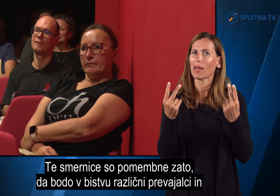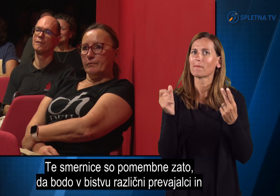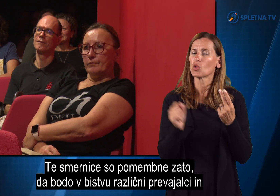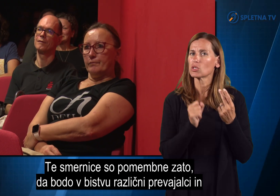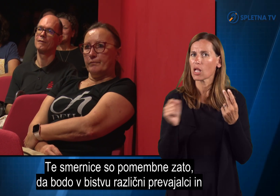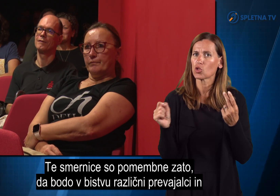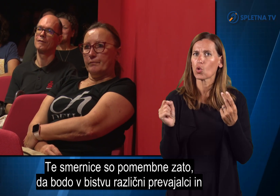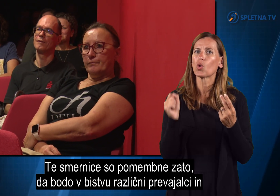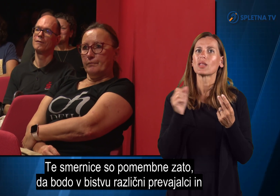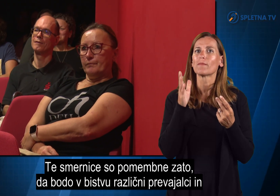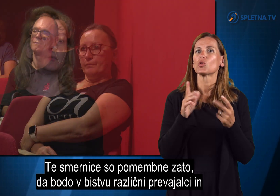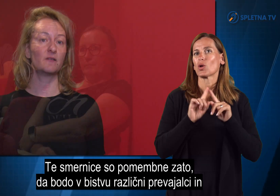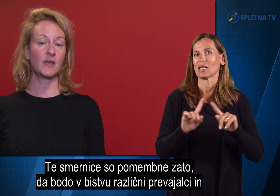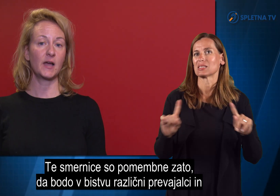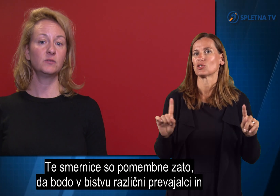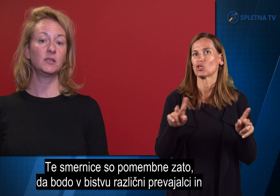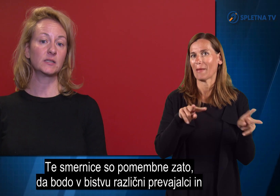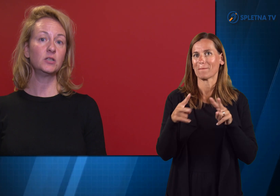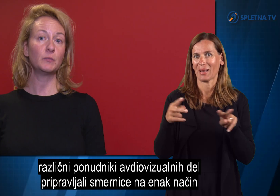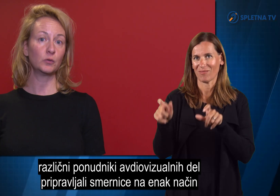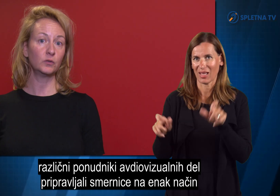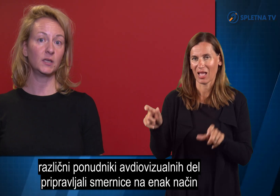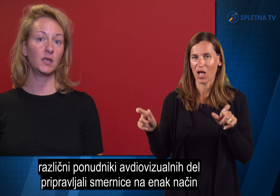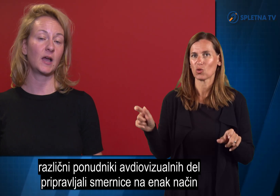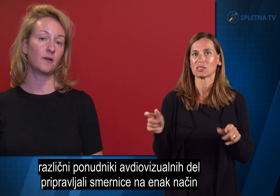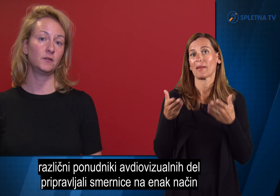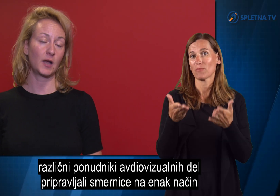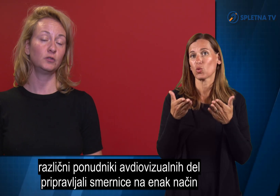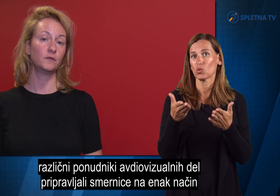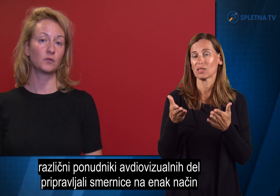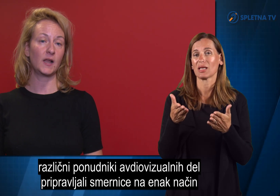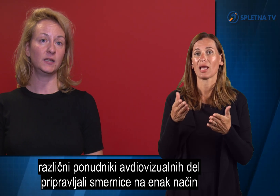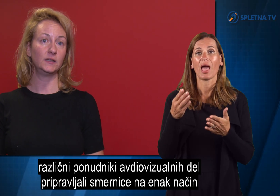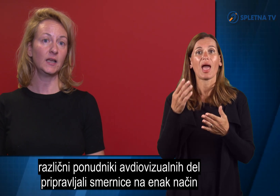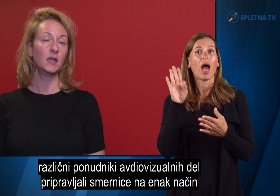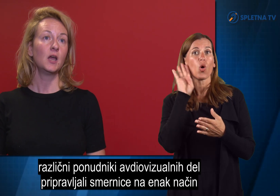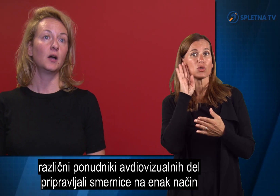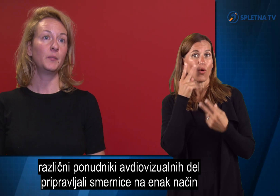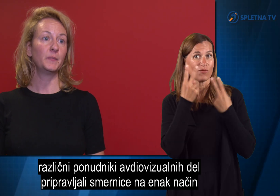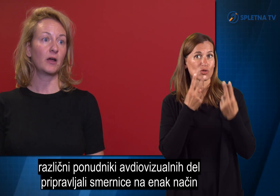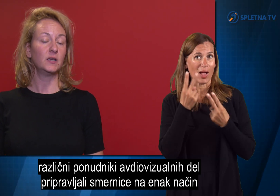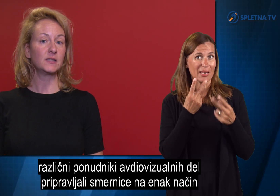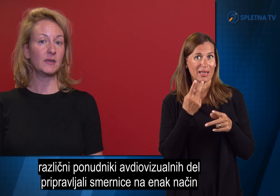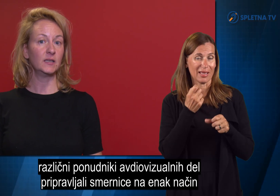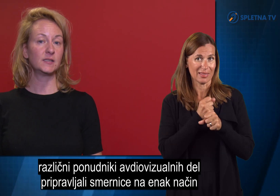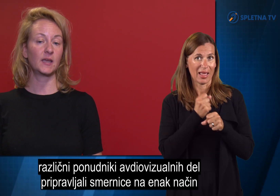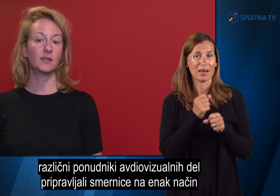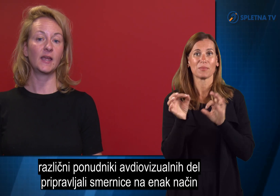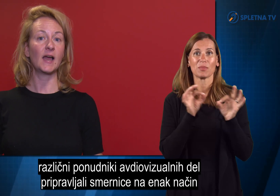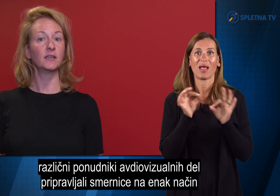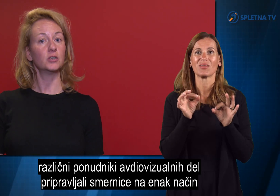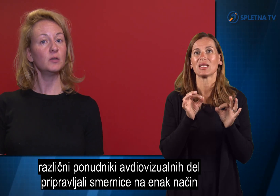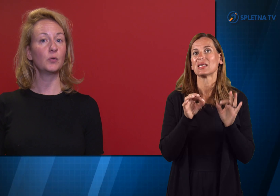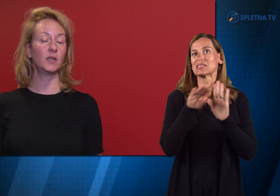da bojo v bistvu različni prevajalci in različni ponudniki audiovizualnih del pripravljali smernice